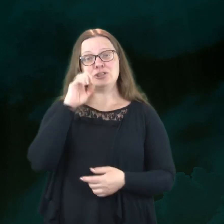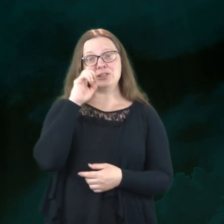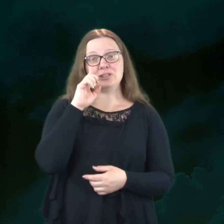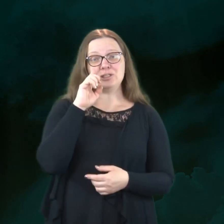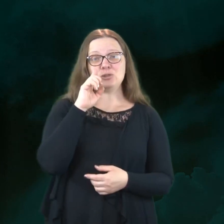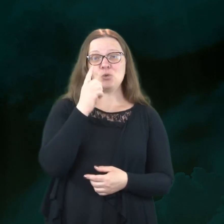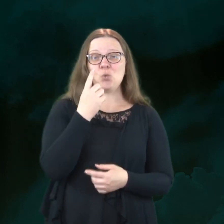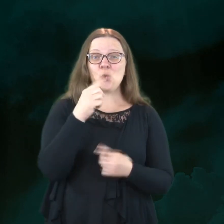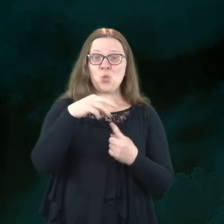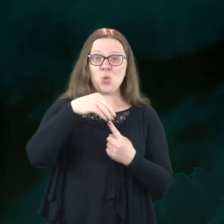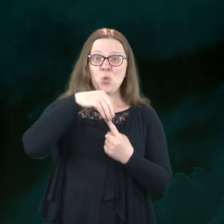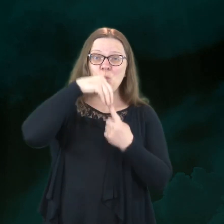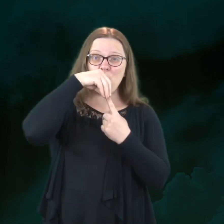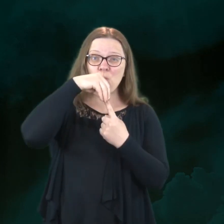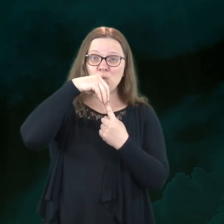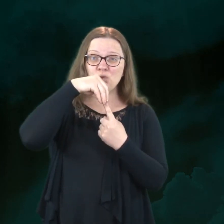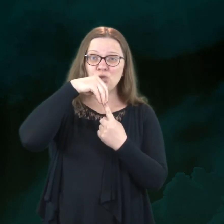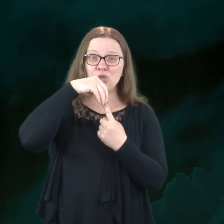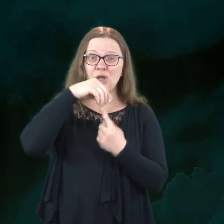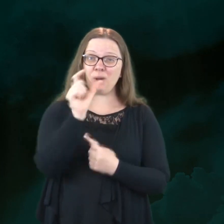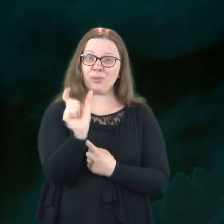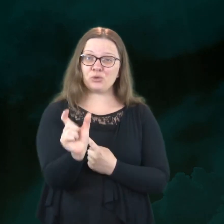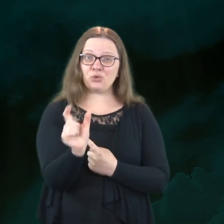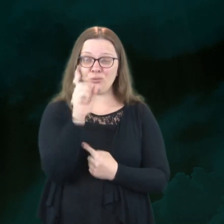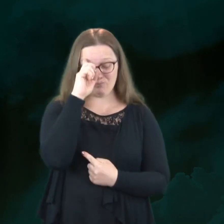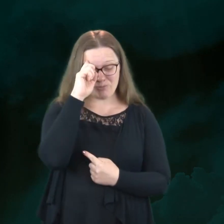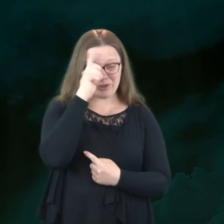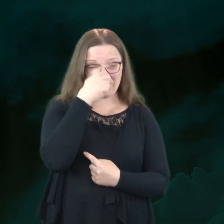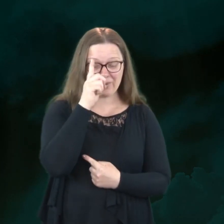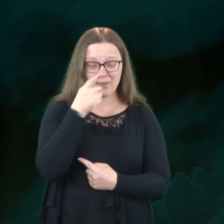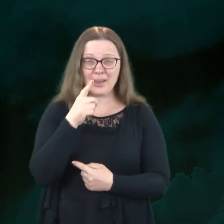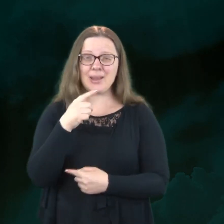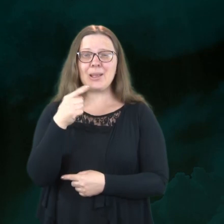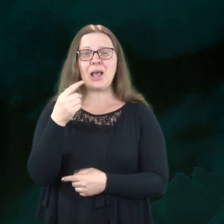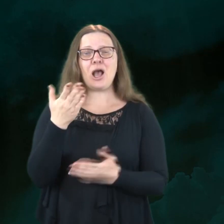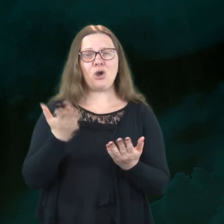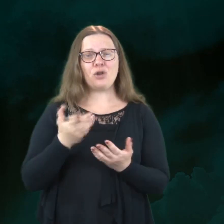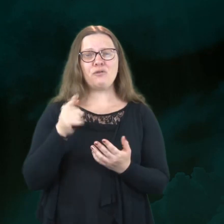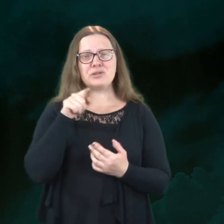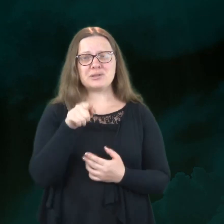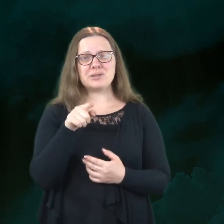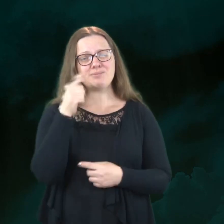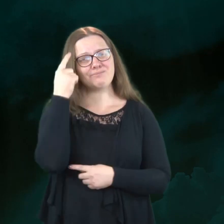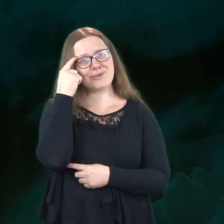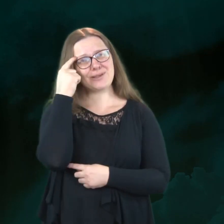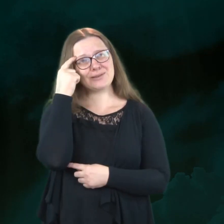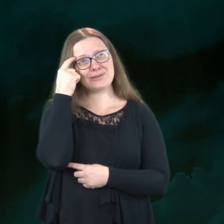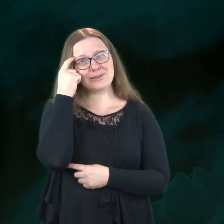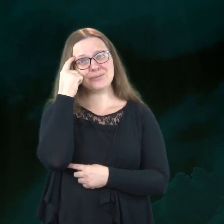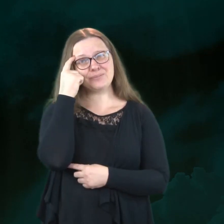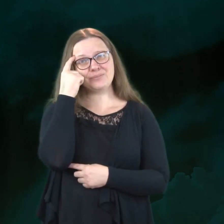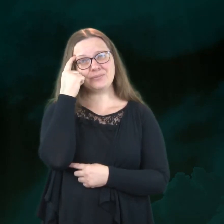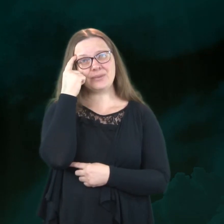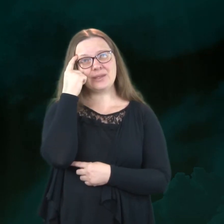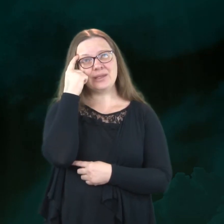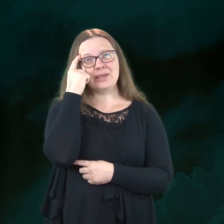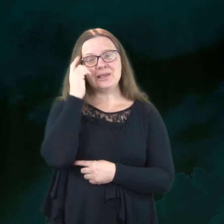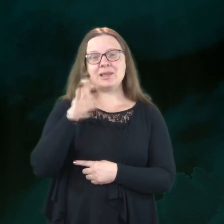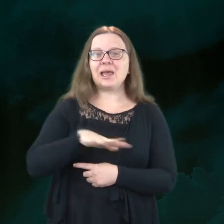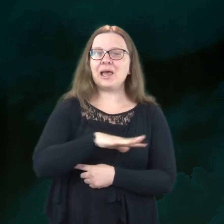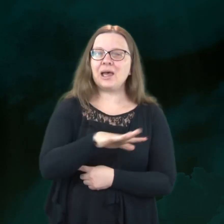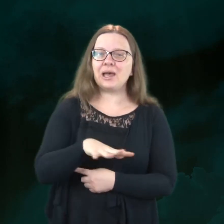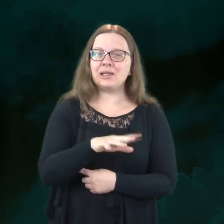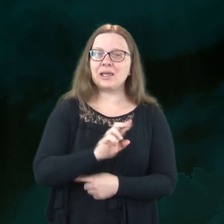vamos transportar isso também na área religiosa. Pense um pouquinho. Eles acreditarem que tem um